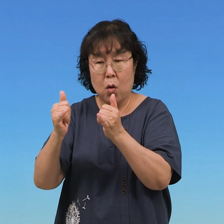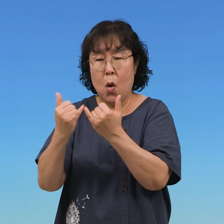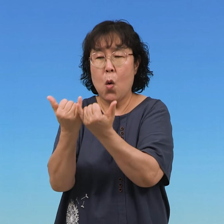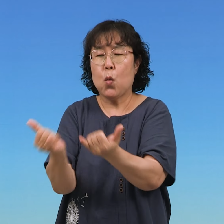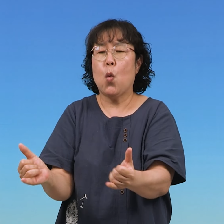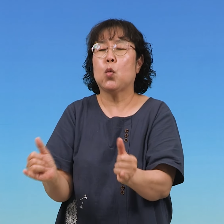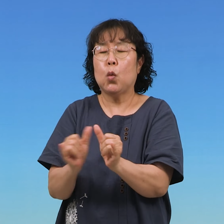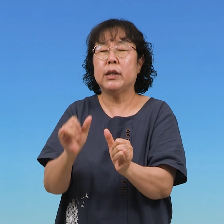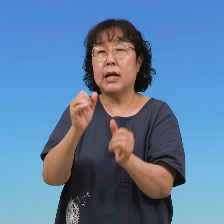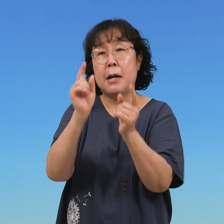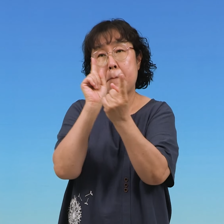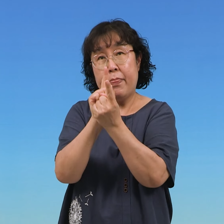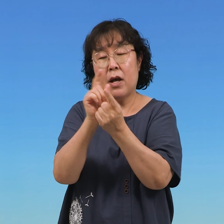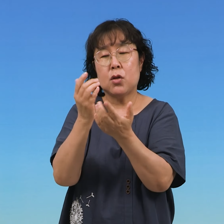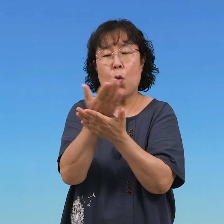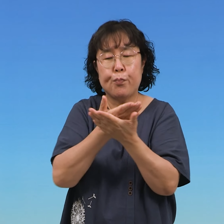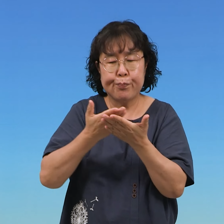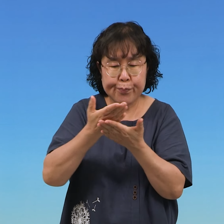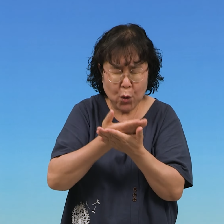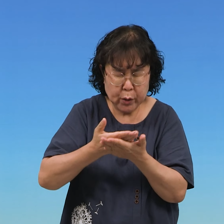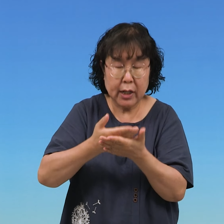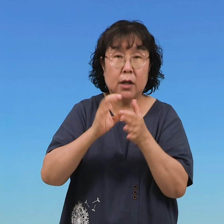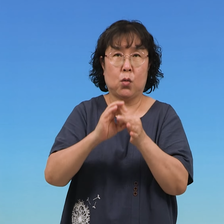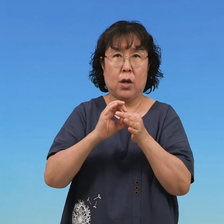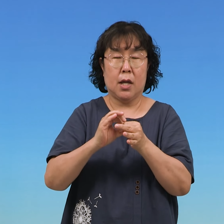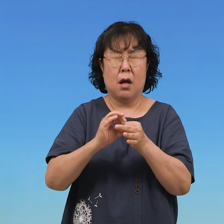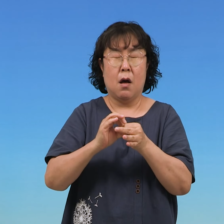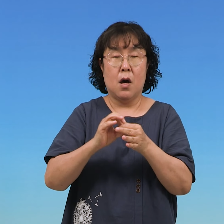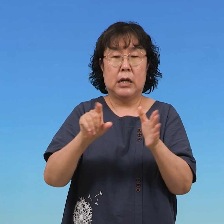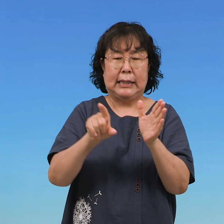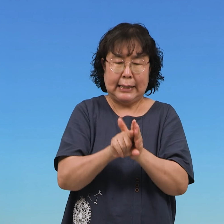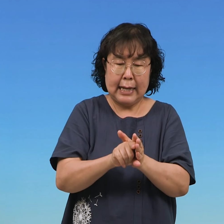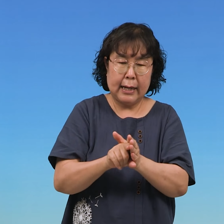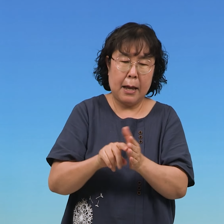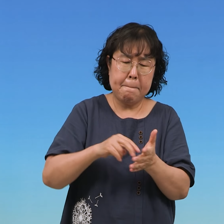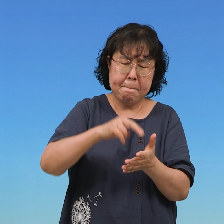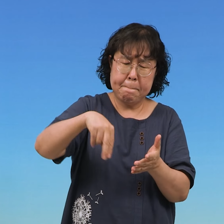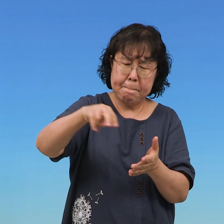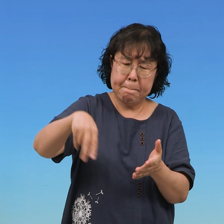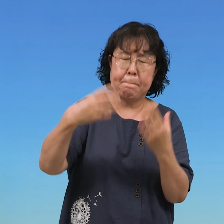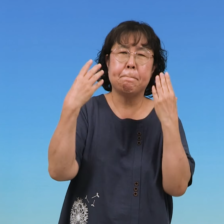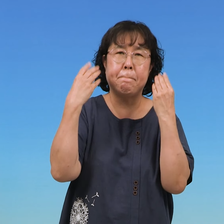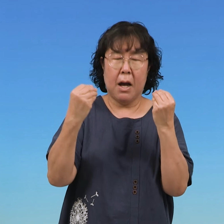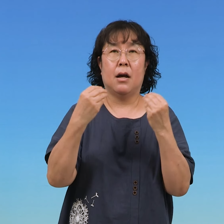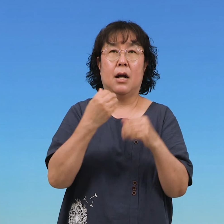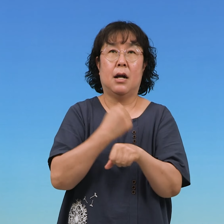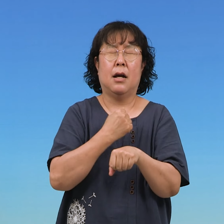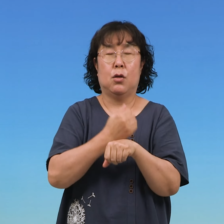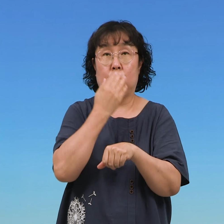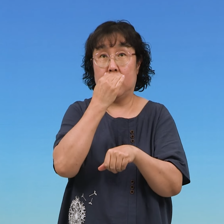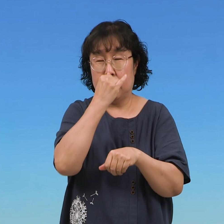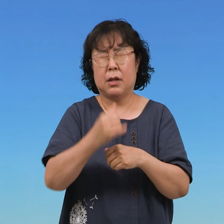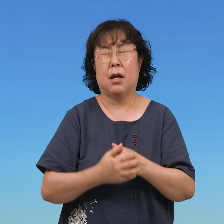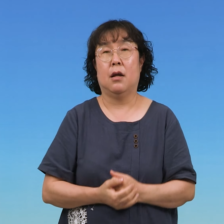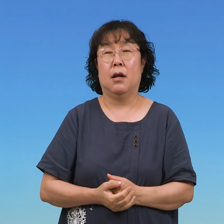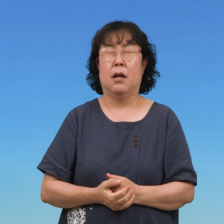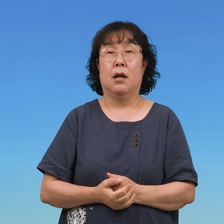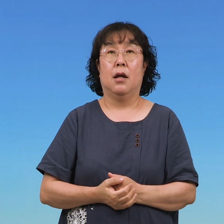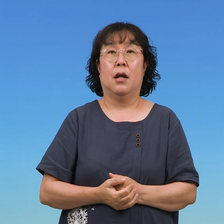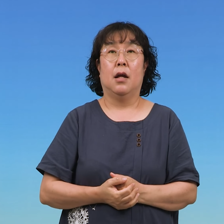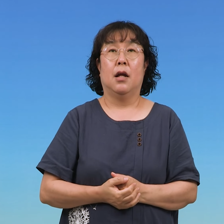우리들의 신앙의 방황이 끝난다는 겁니다. 분당 우리 교회는, 그리고 이 땅의 수많은 교회들은 너무너무 건강한